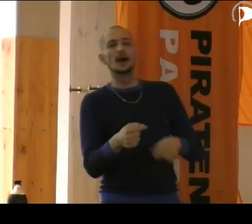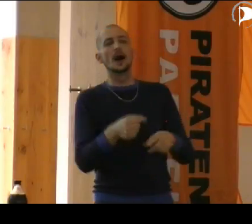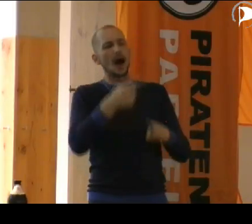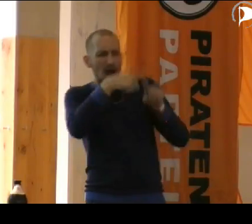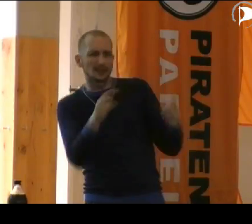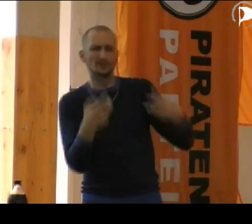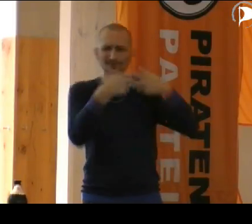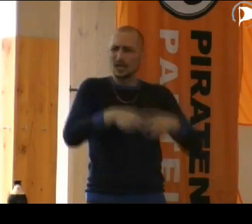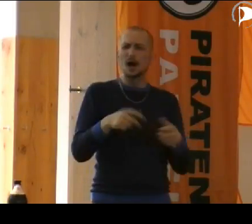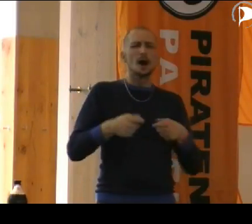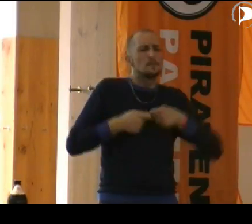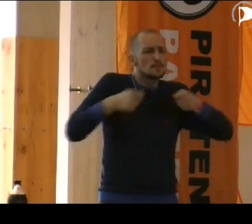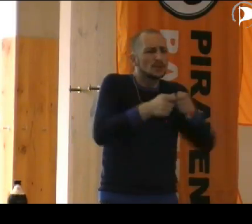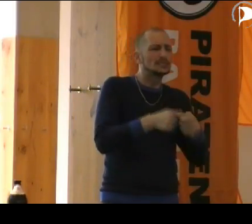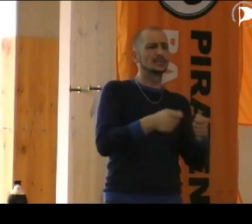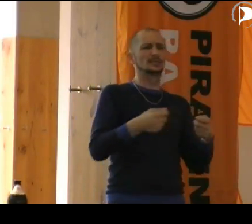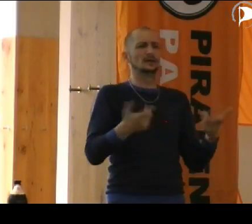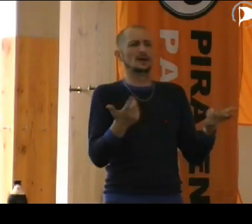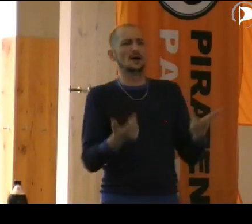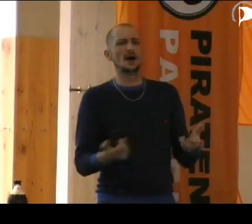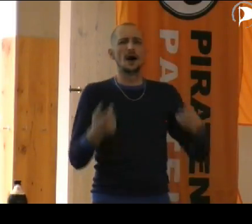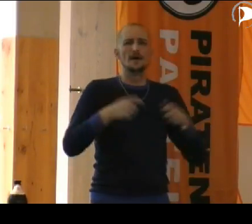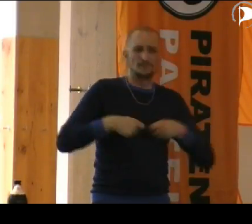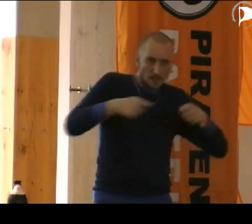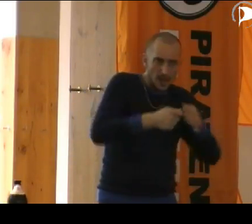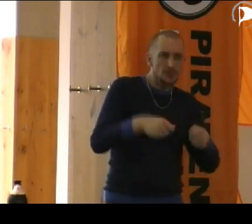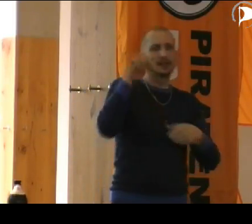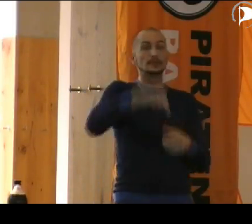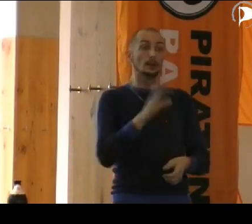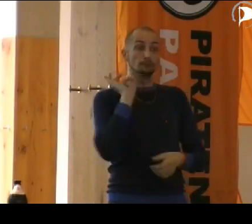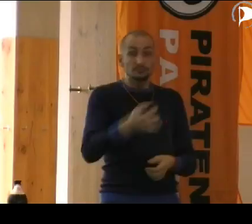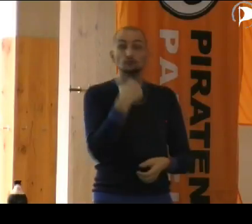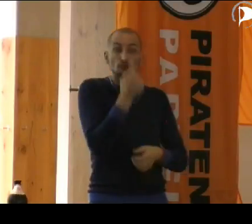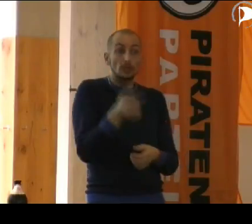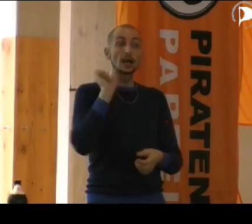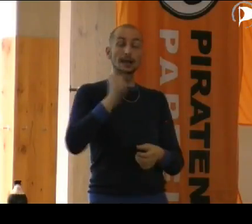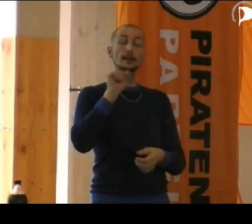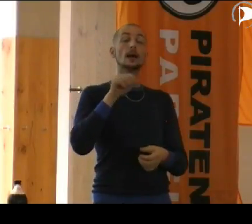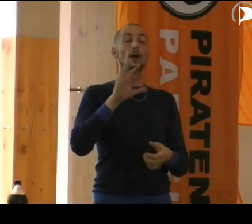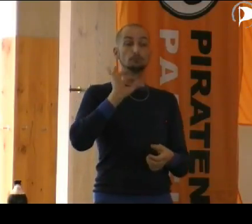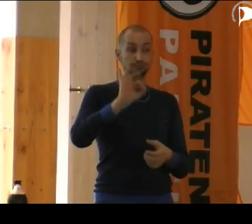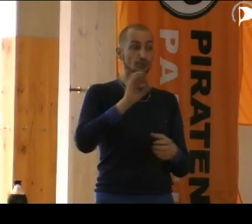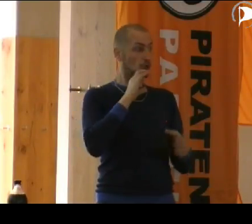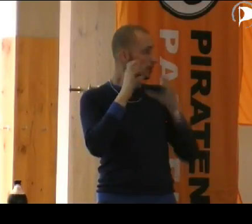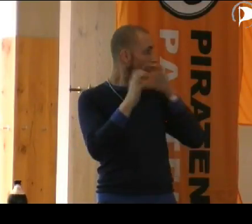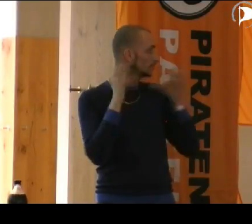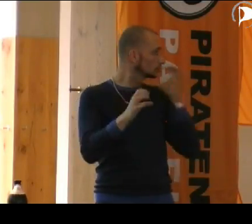bundesvorstands ich immer gut wie dahin leben wir alle sind sehr gut drauf man kann die finanzieren danke